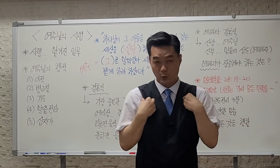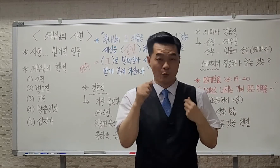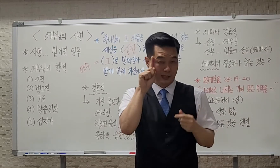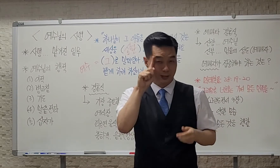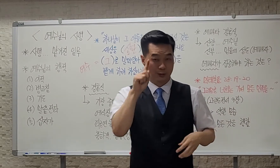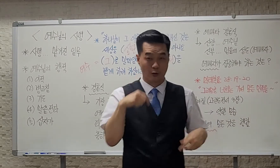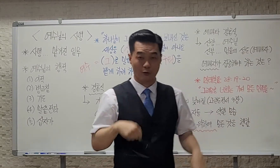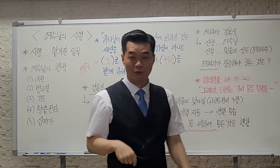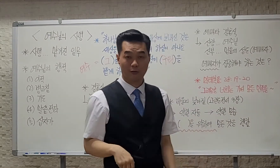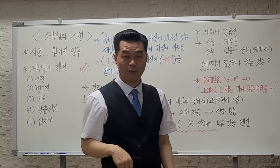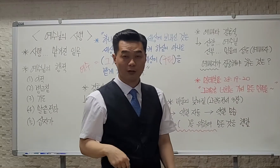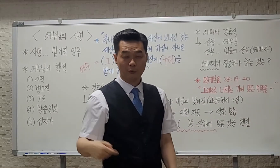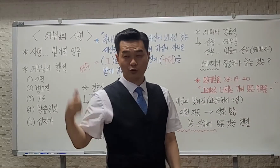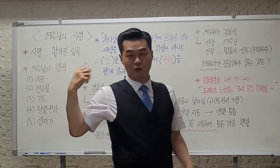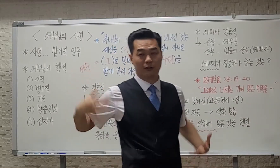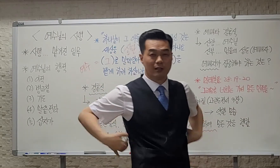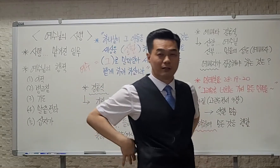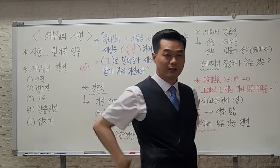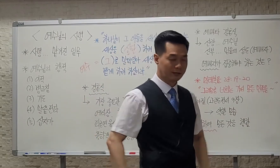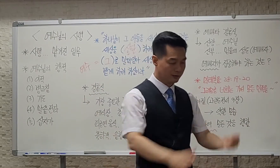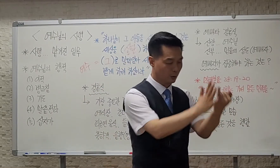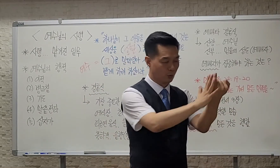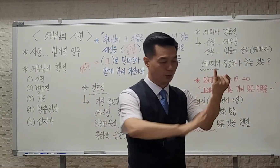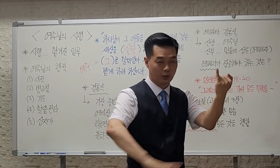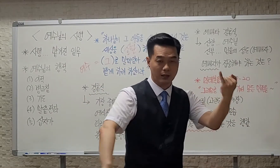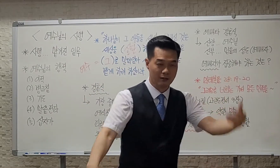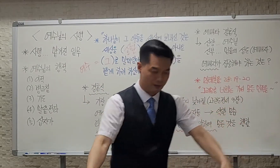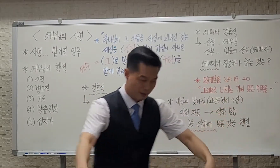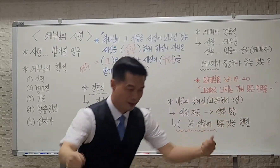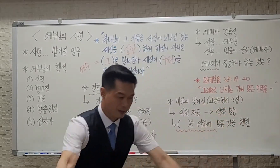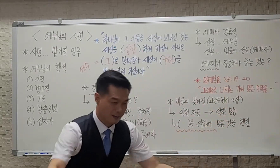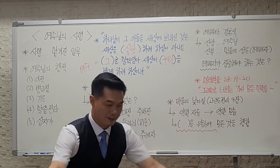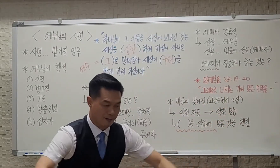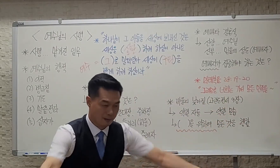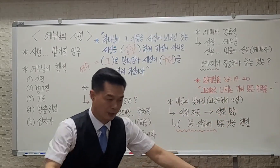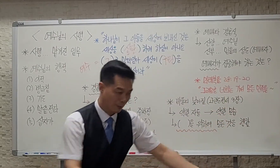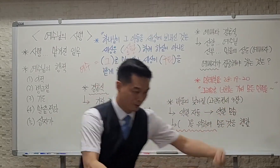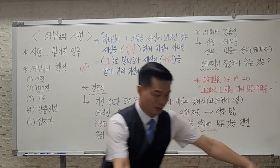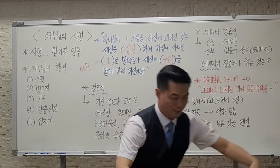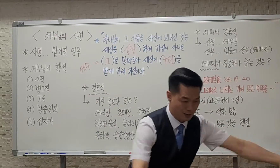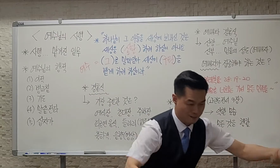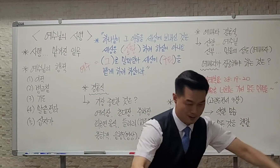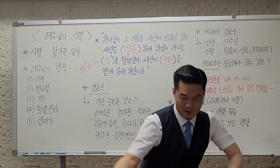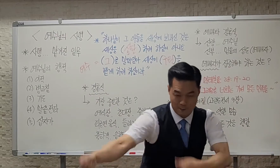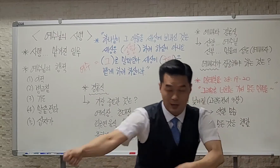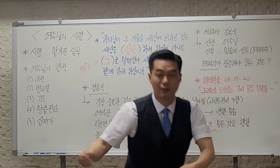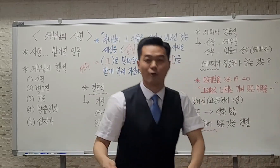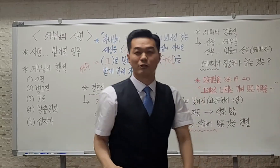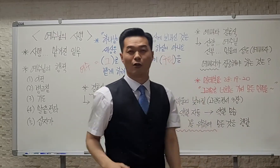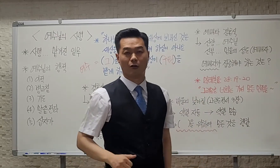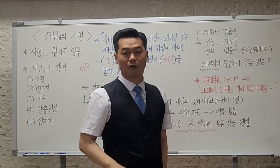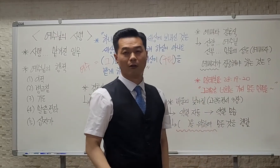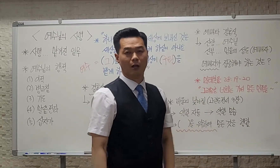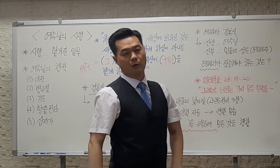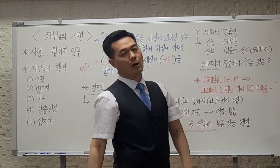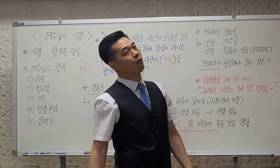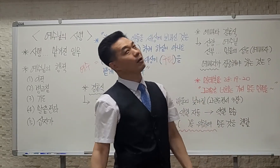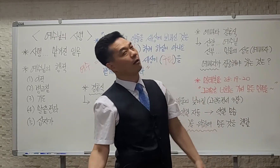막 신경 써요. 뒤에 와서 이 드레스 요 라인을 막 잡아주는 사람이 막 이거 하고 있어요. 그럼 막 거기에